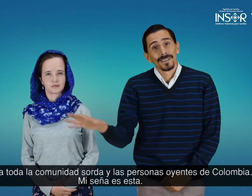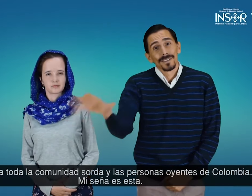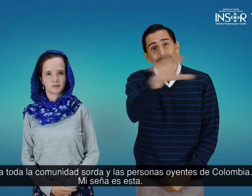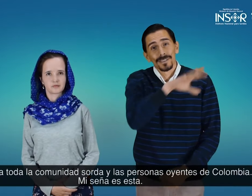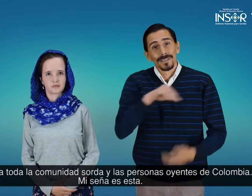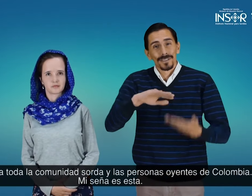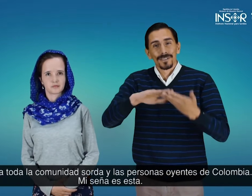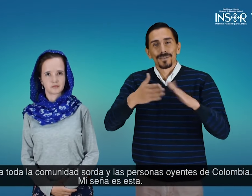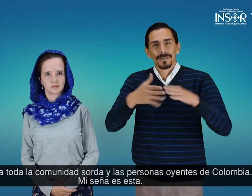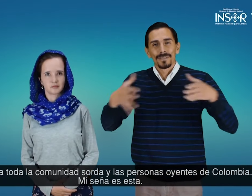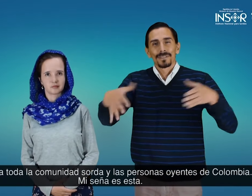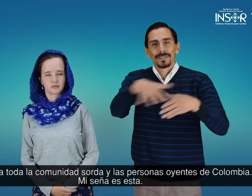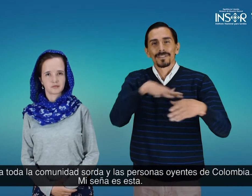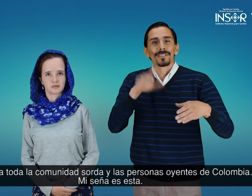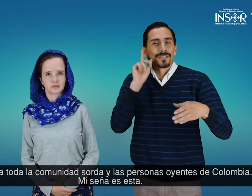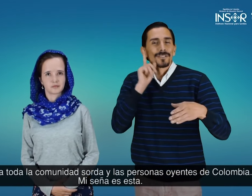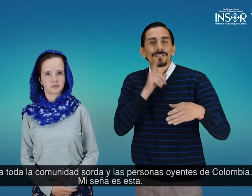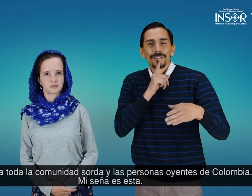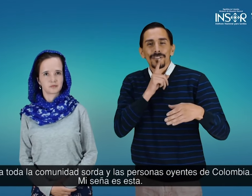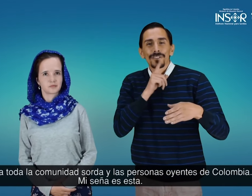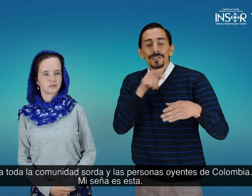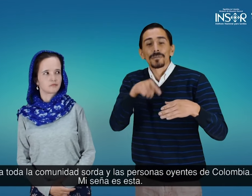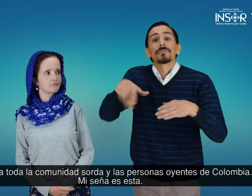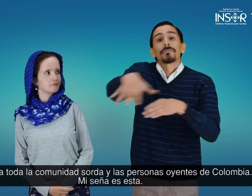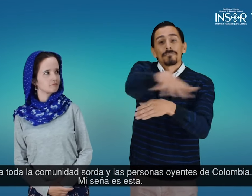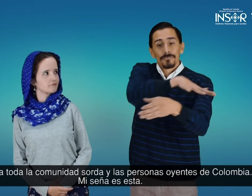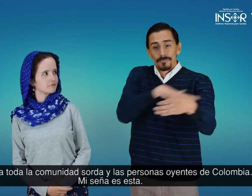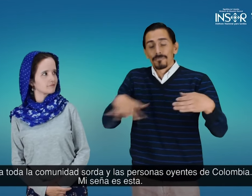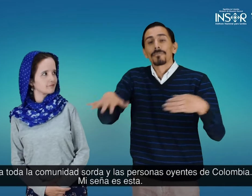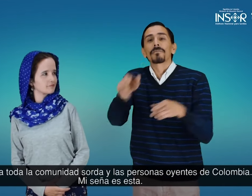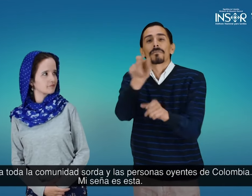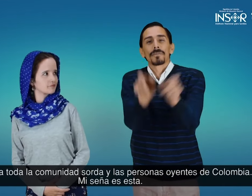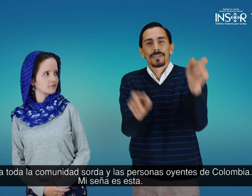Saludos a toda la comunidad sorda y las personas oyentes de Colombia.